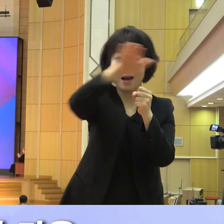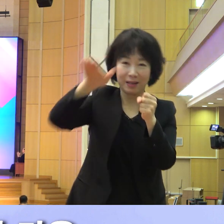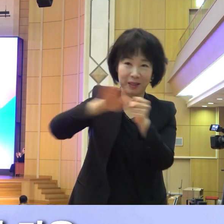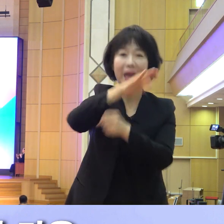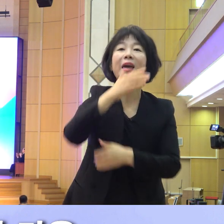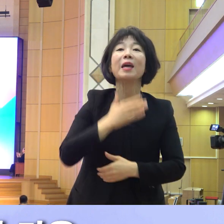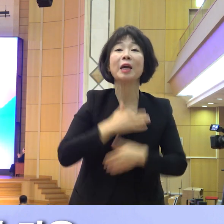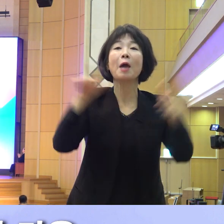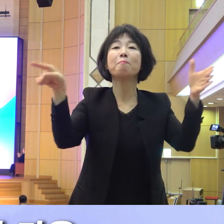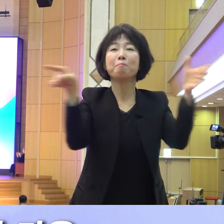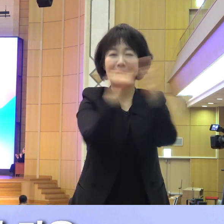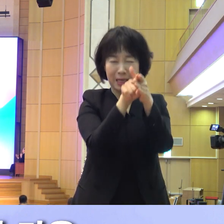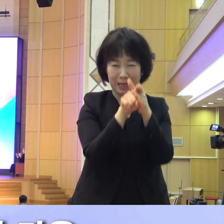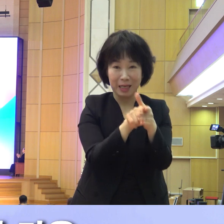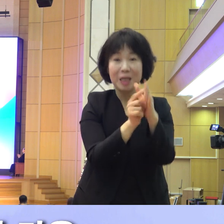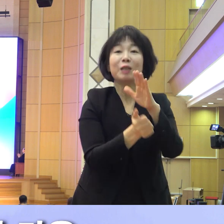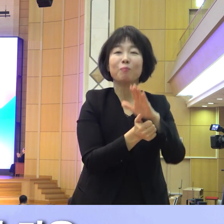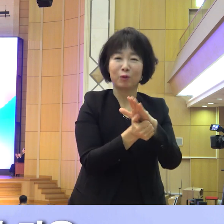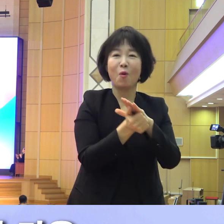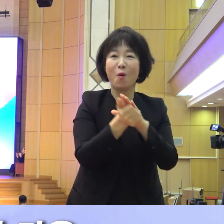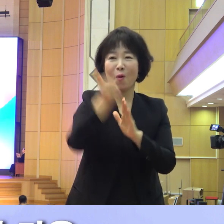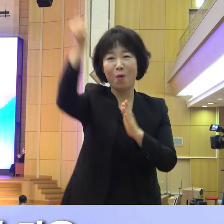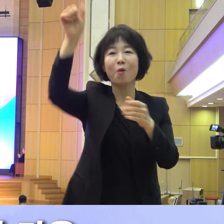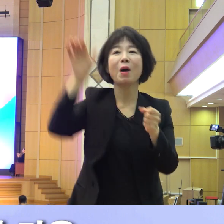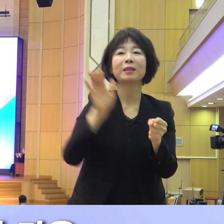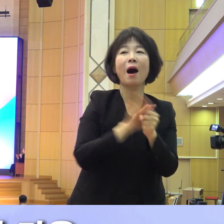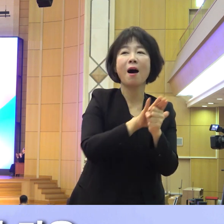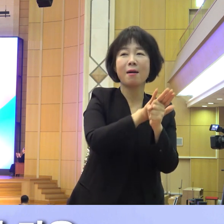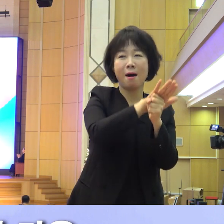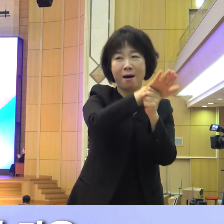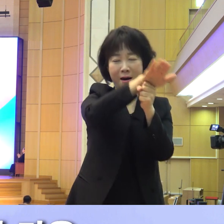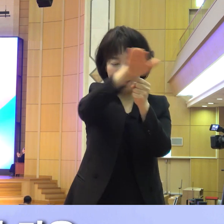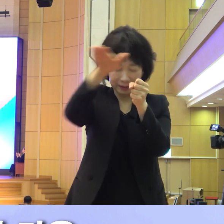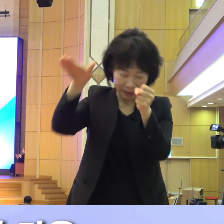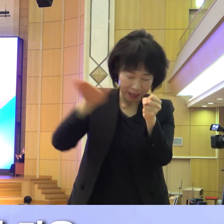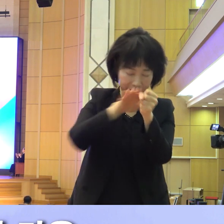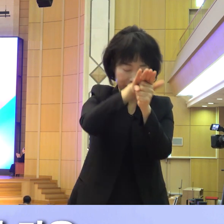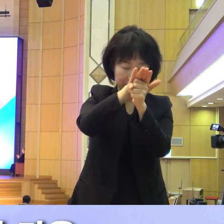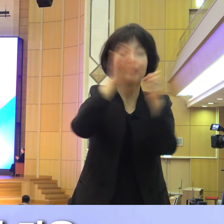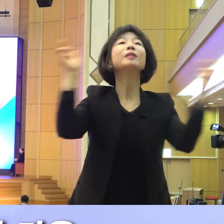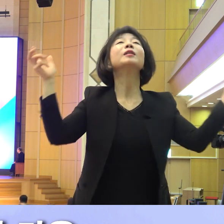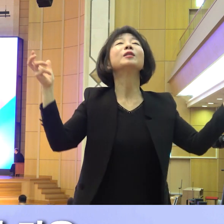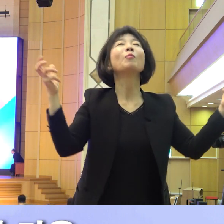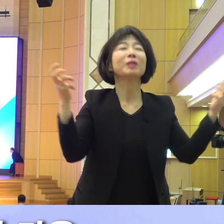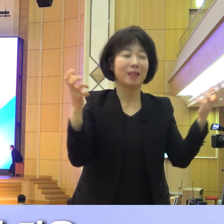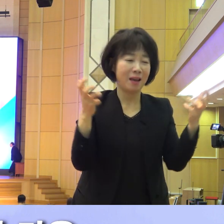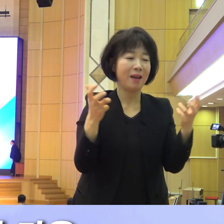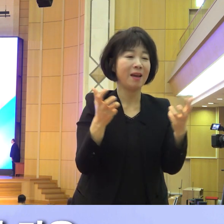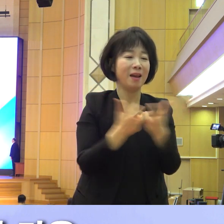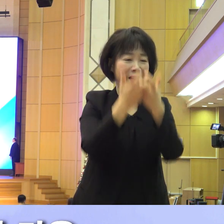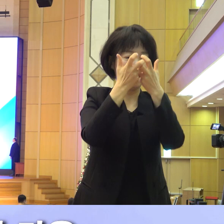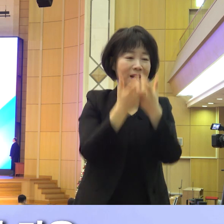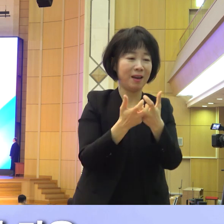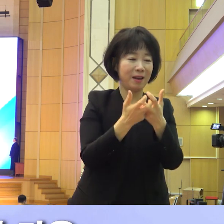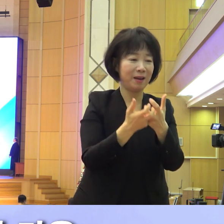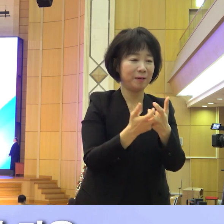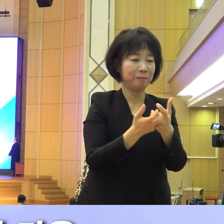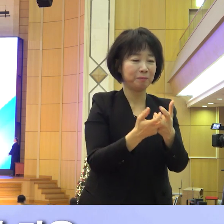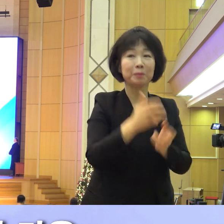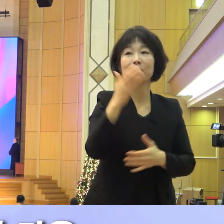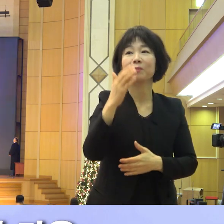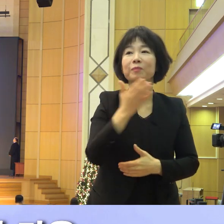사랑 내게 믿음 소망 사랑이 넘치네. 귀하신